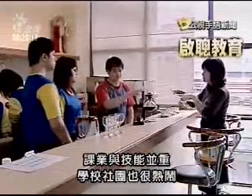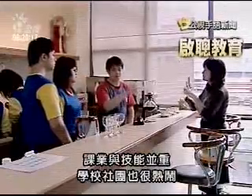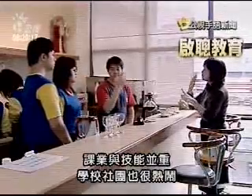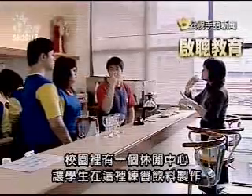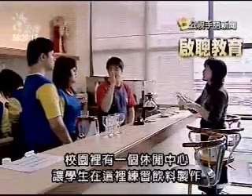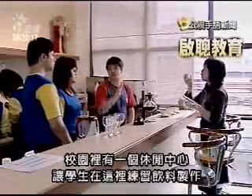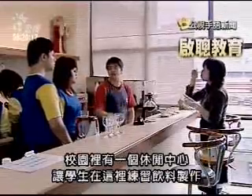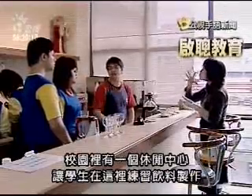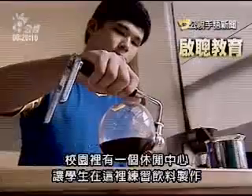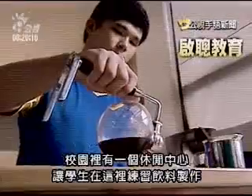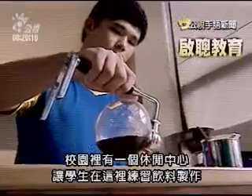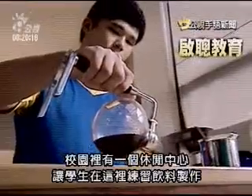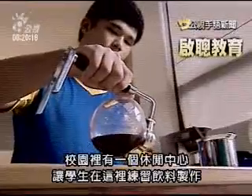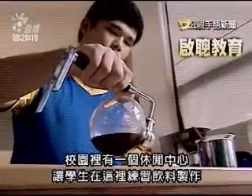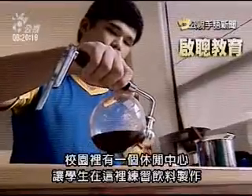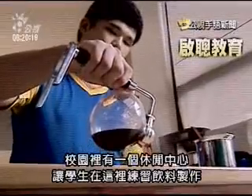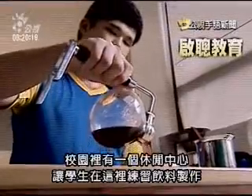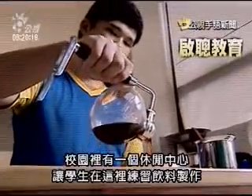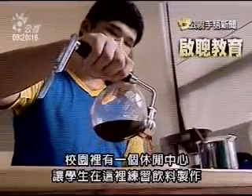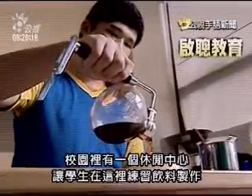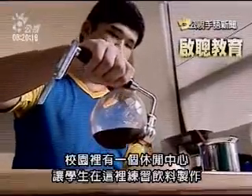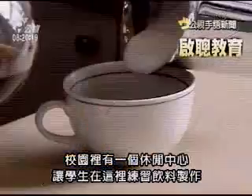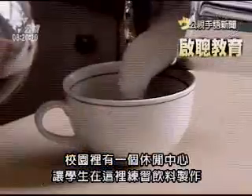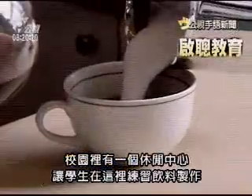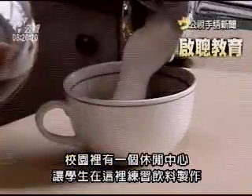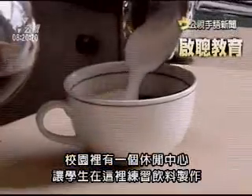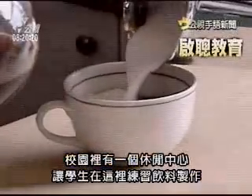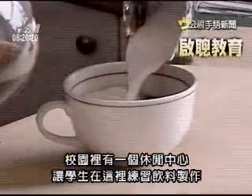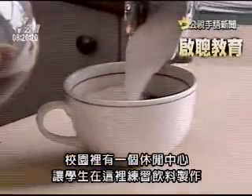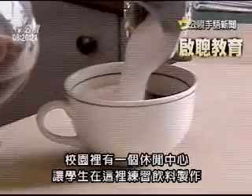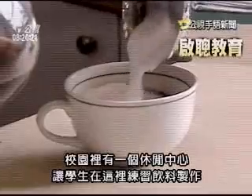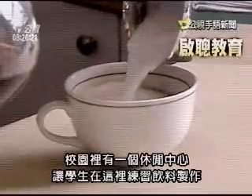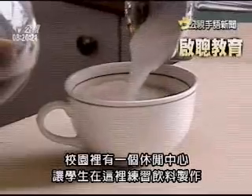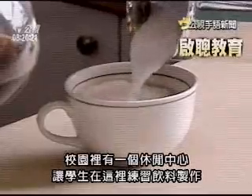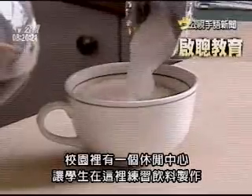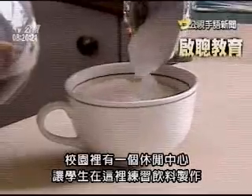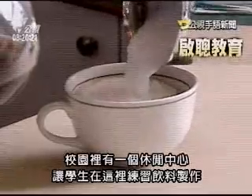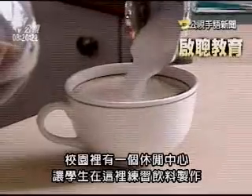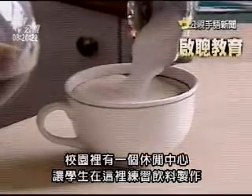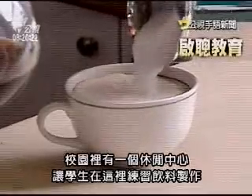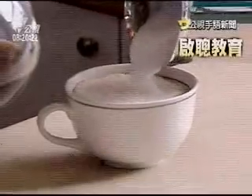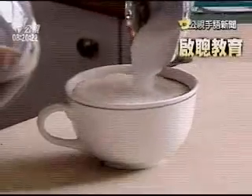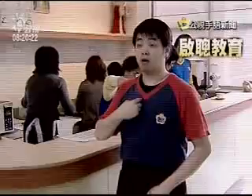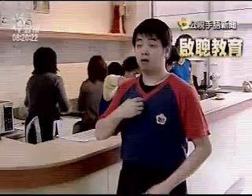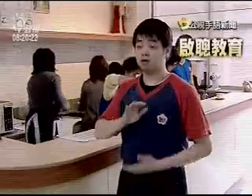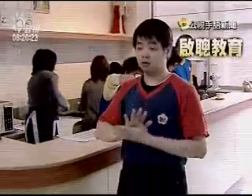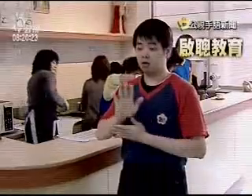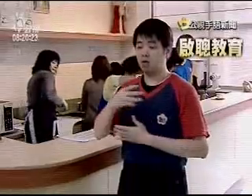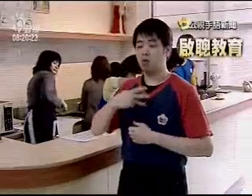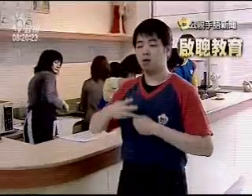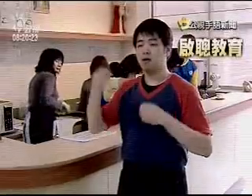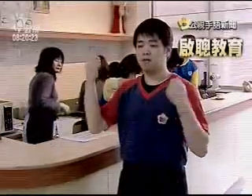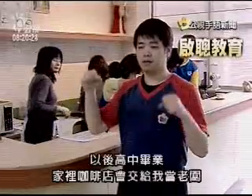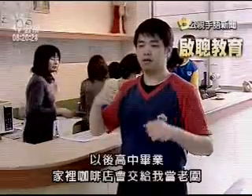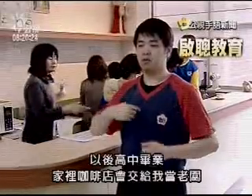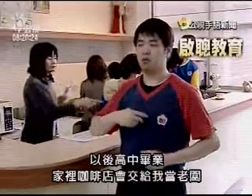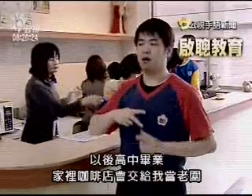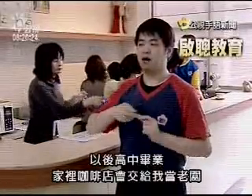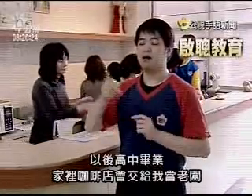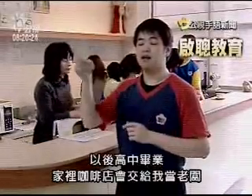闹。校园里有一个休闲中心，让学生在这里练习饮料制作。 以后高中毕业，家里